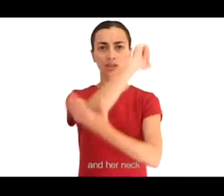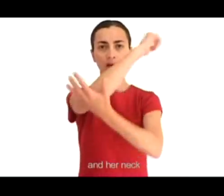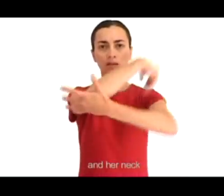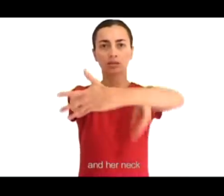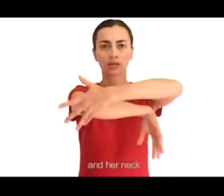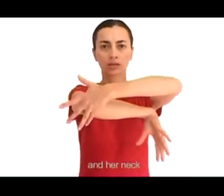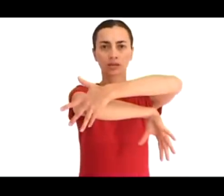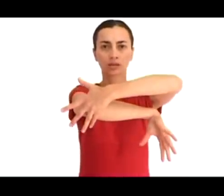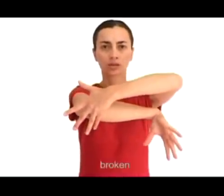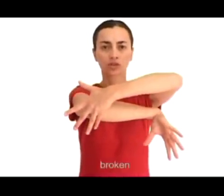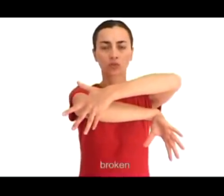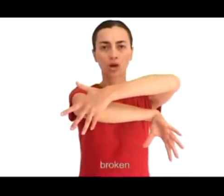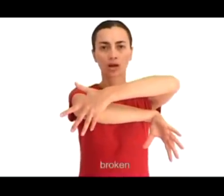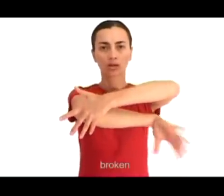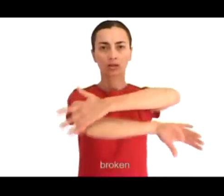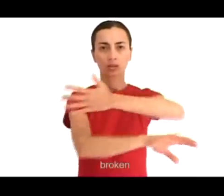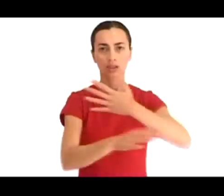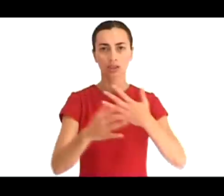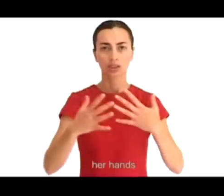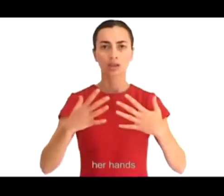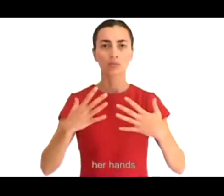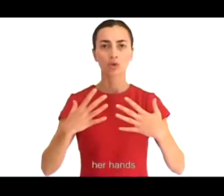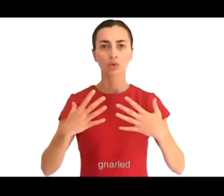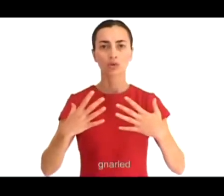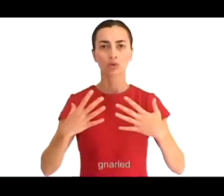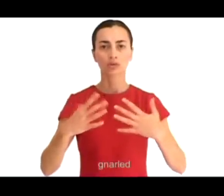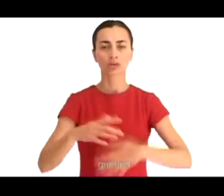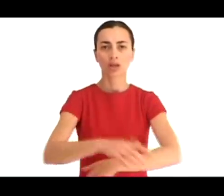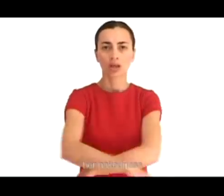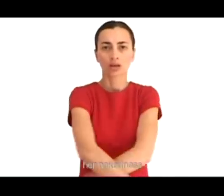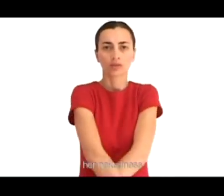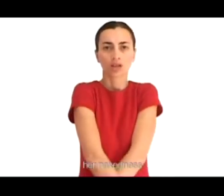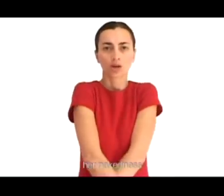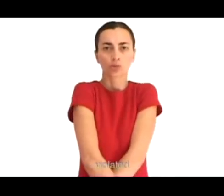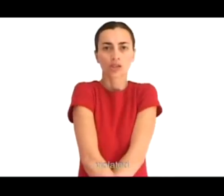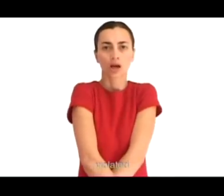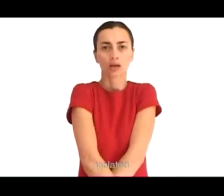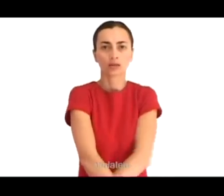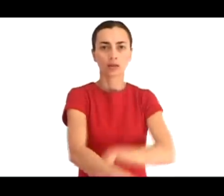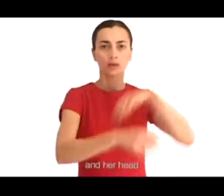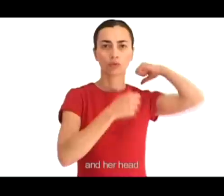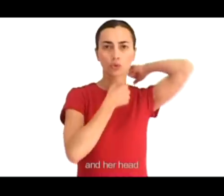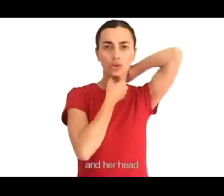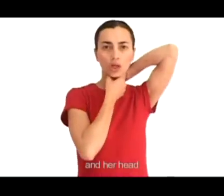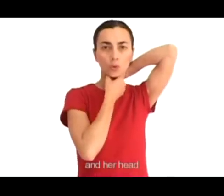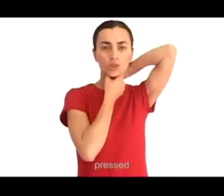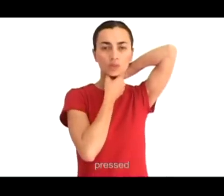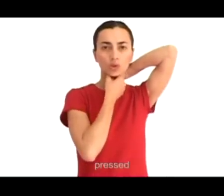מפרקתה, שבורה, ידיה מגוידות, ערוותה נוסה, וראשה לחוץ